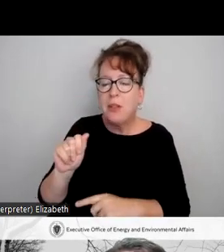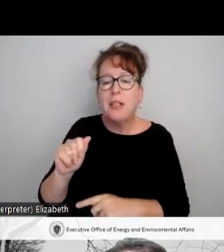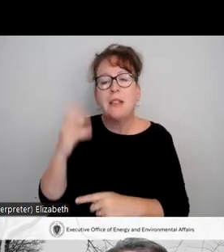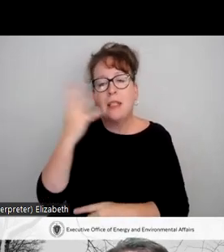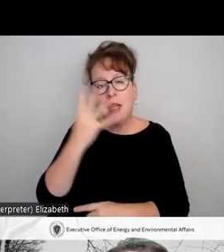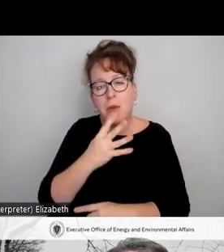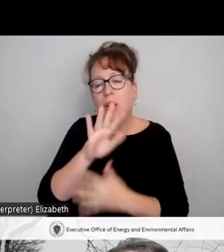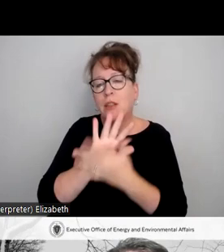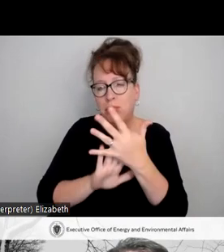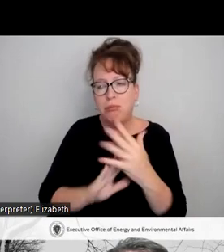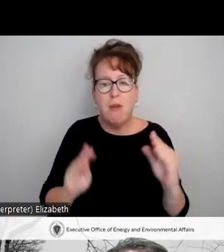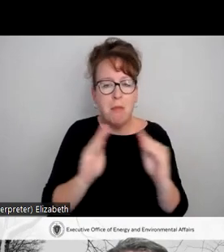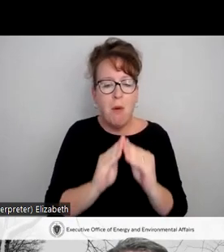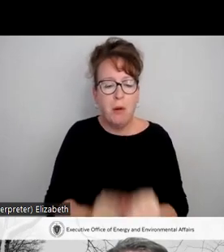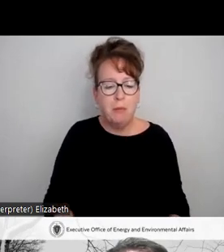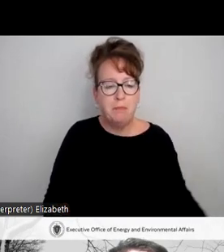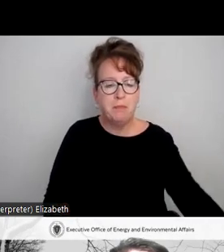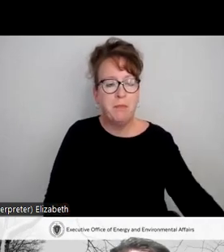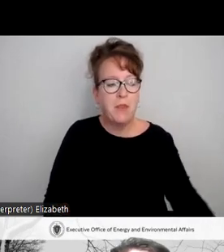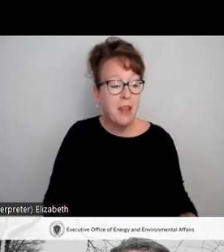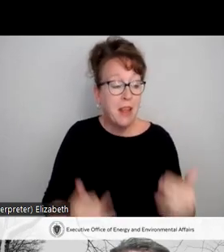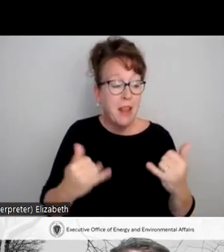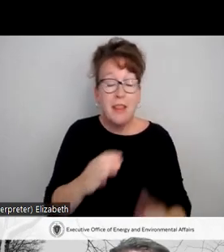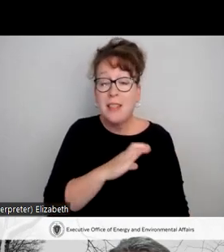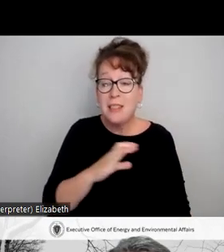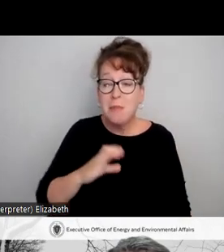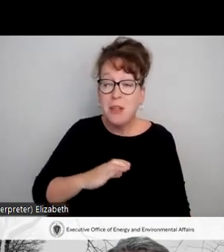que no son eh que son